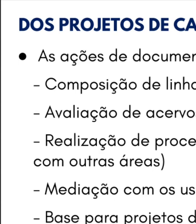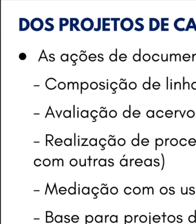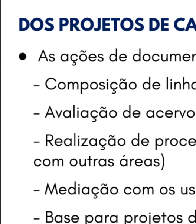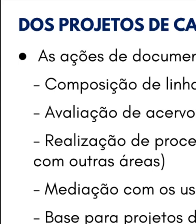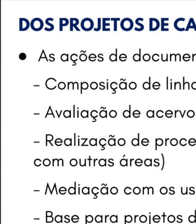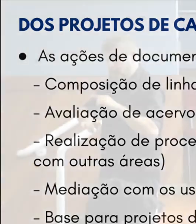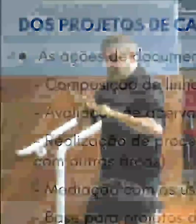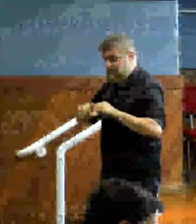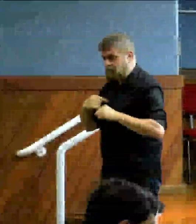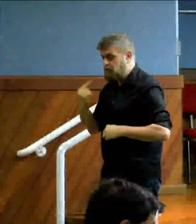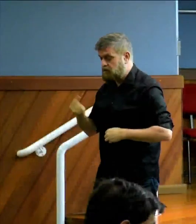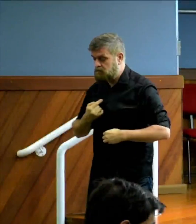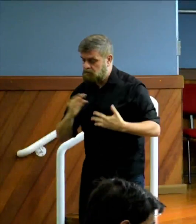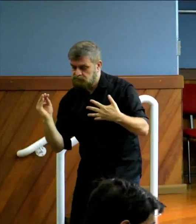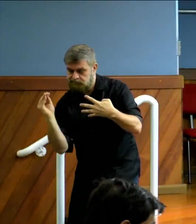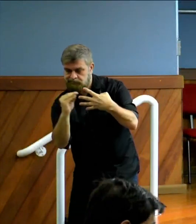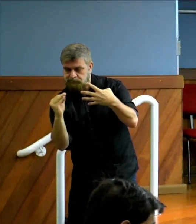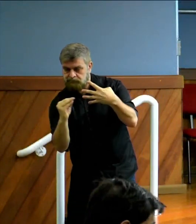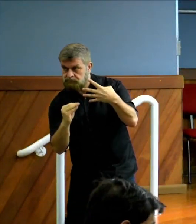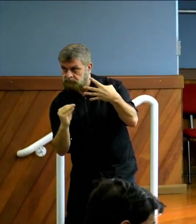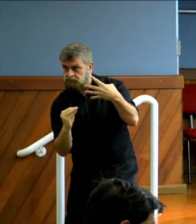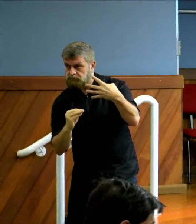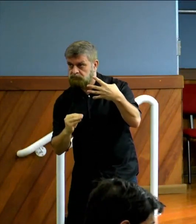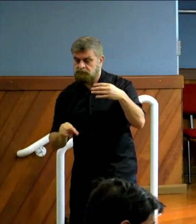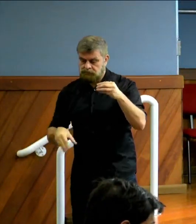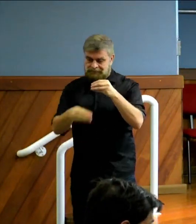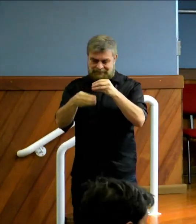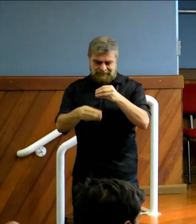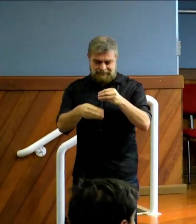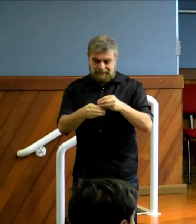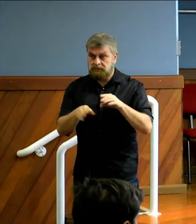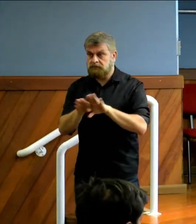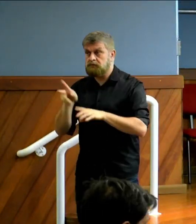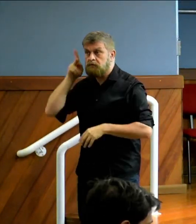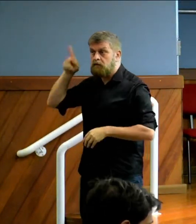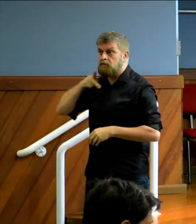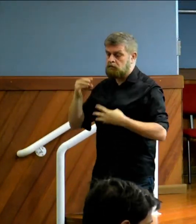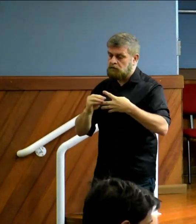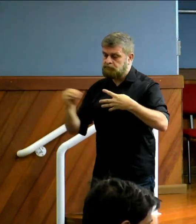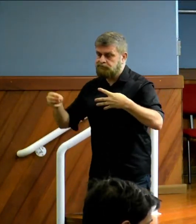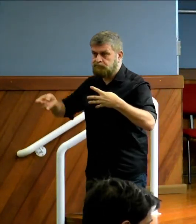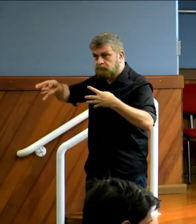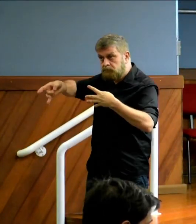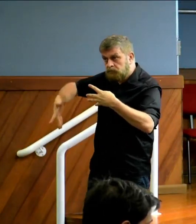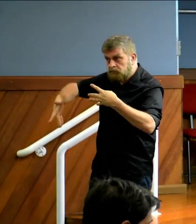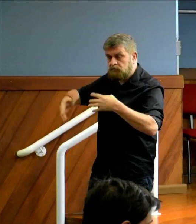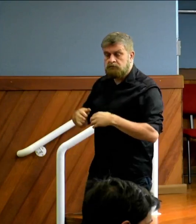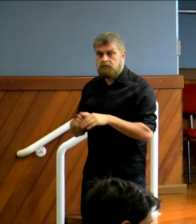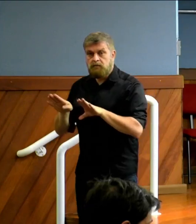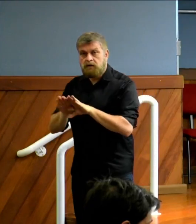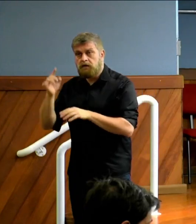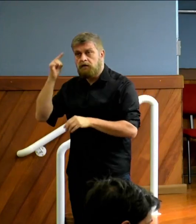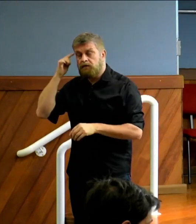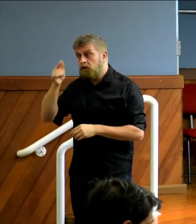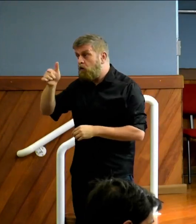está dentro das nossas linhas, da nossa política de incorporação, como também pode estar na política de desincorporação, né? E aí, pensando mais